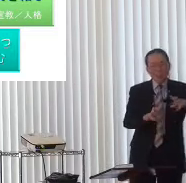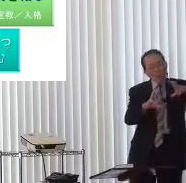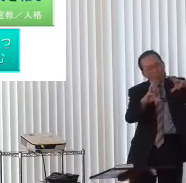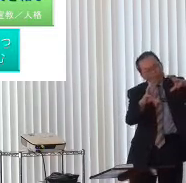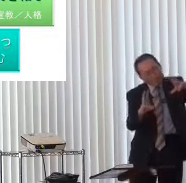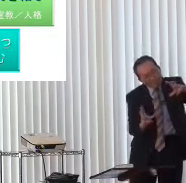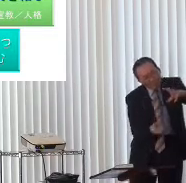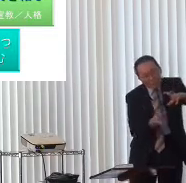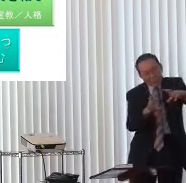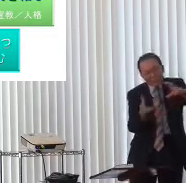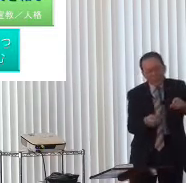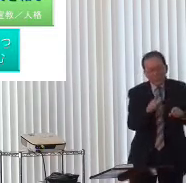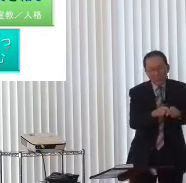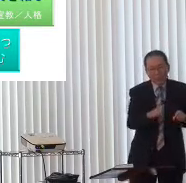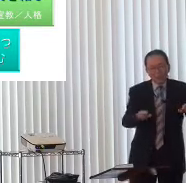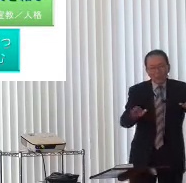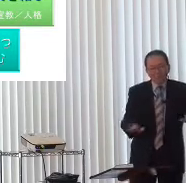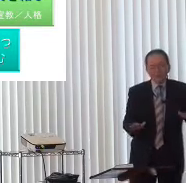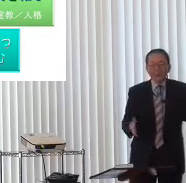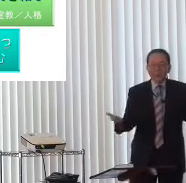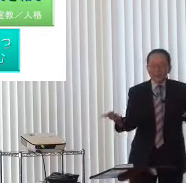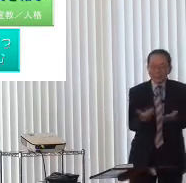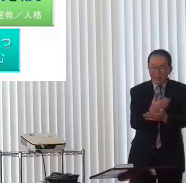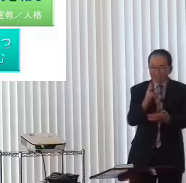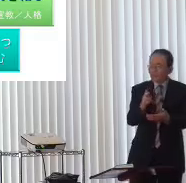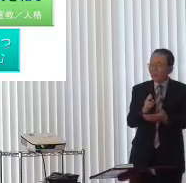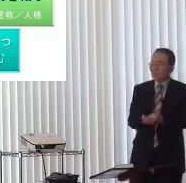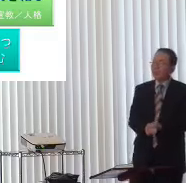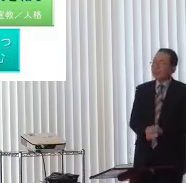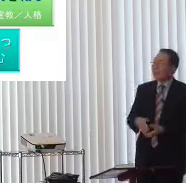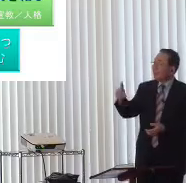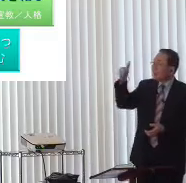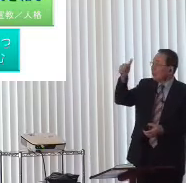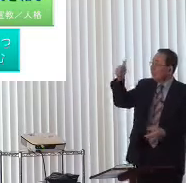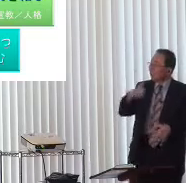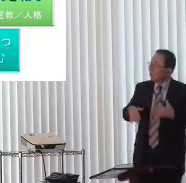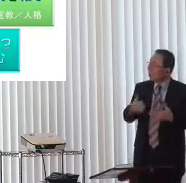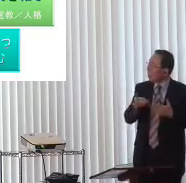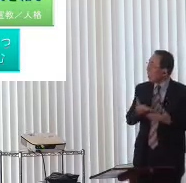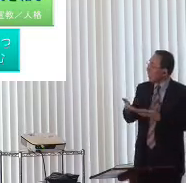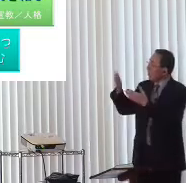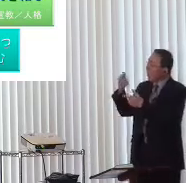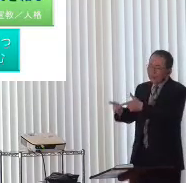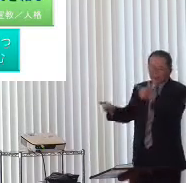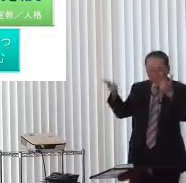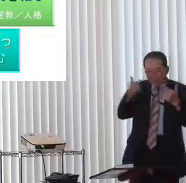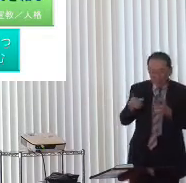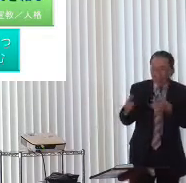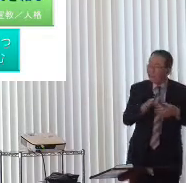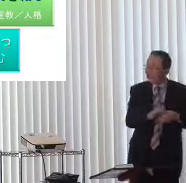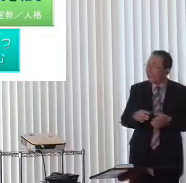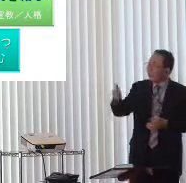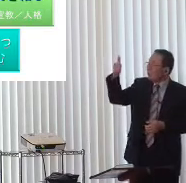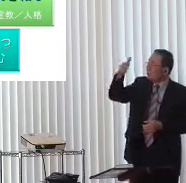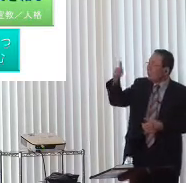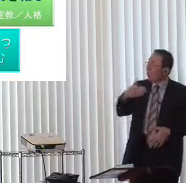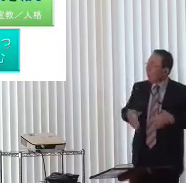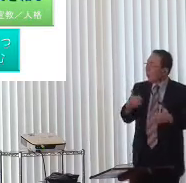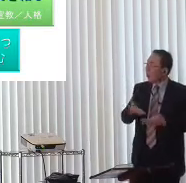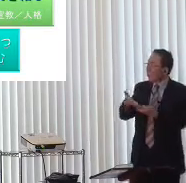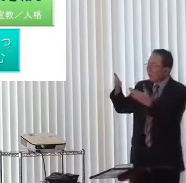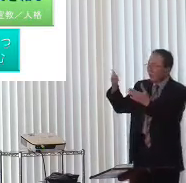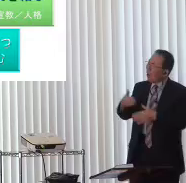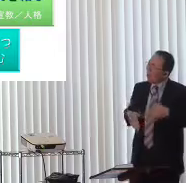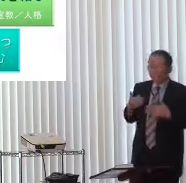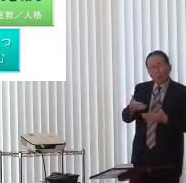年になるように、あるいは主に喜ばれる生活をしよう、主を喜ばせる、喜